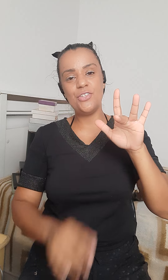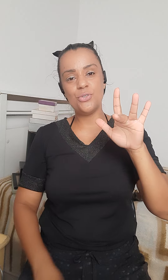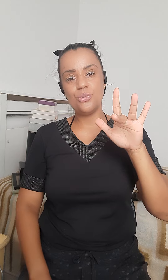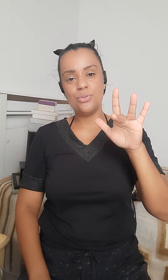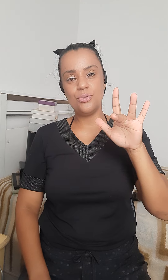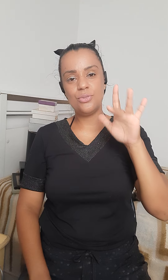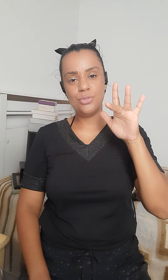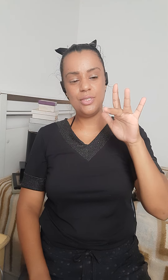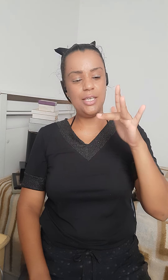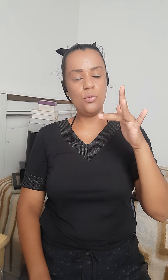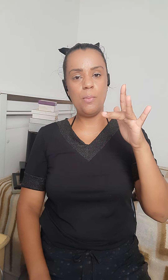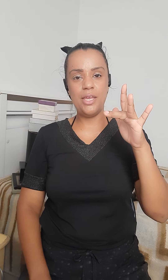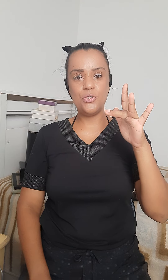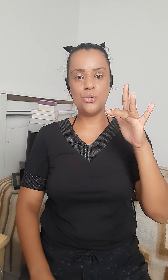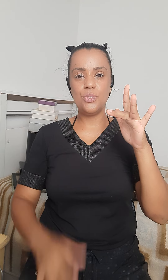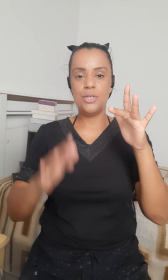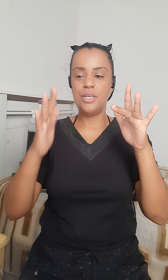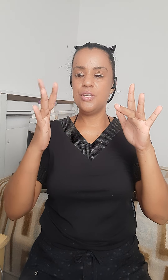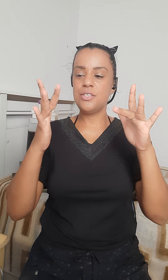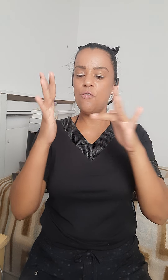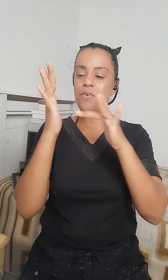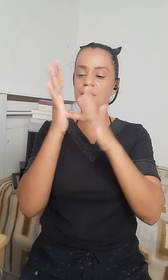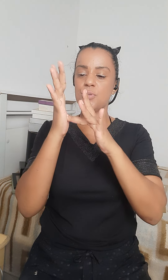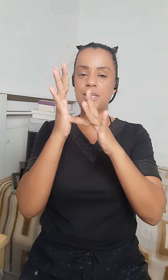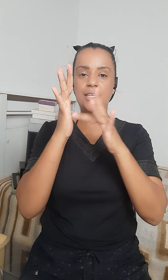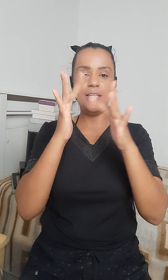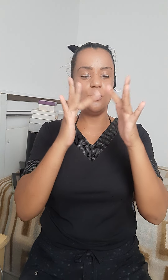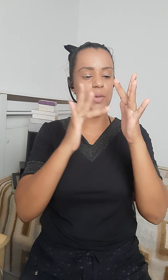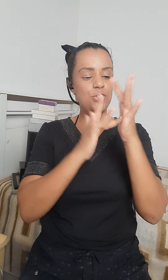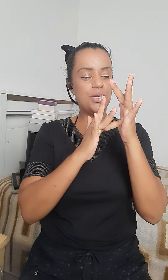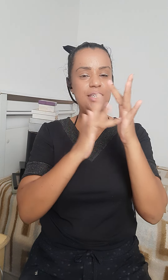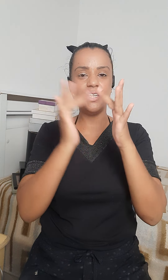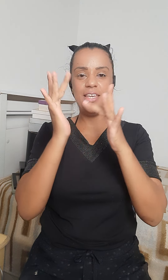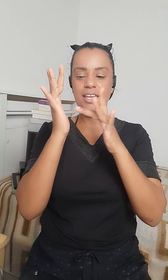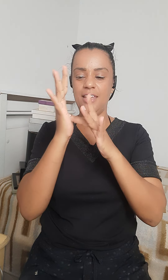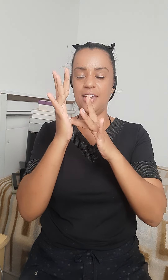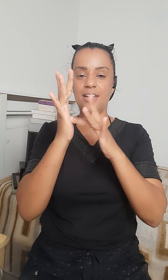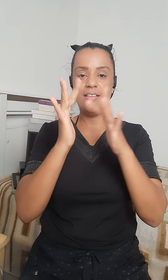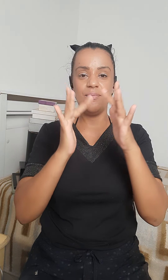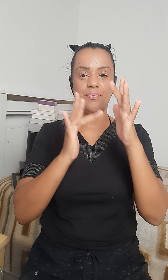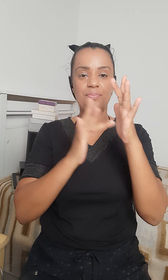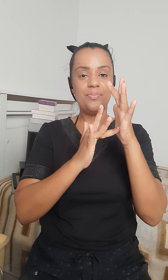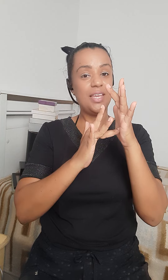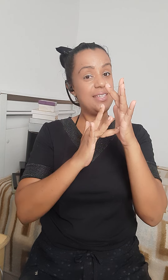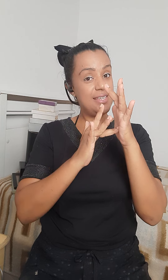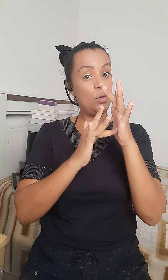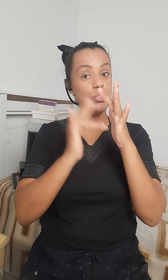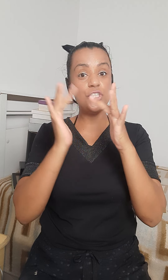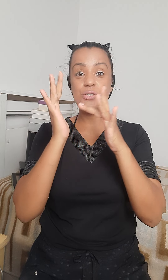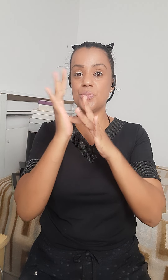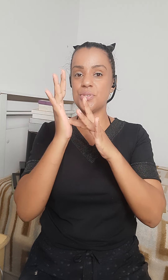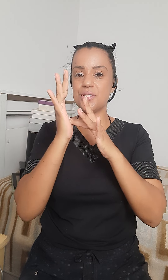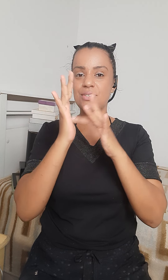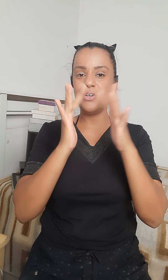médio, dedo médio. Se eu faço aqui dedo médio aqui, aqui, é sinal de Jesus. Olha